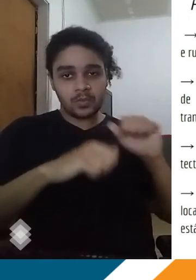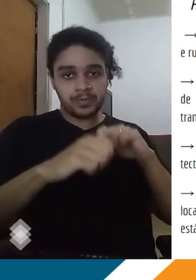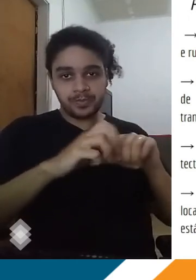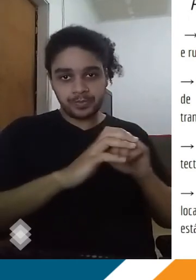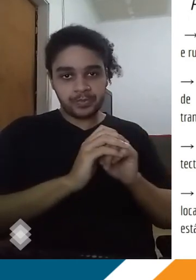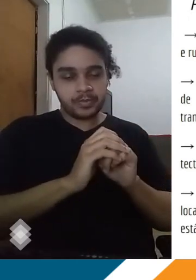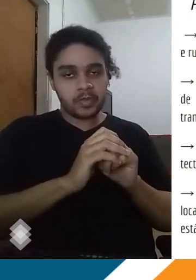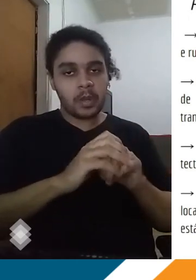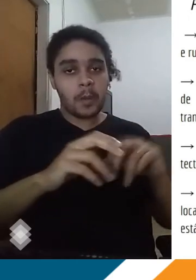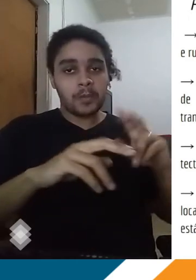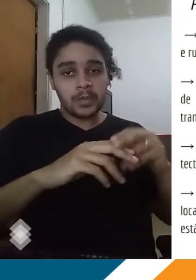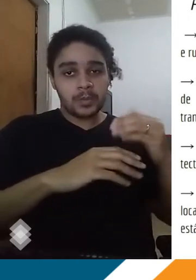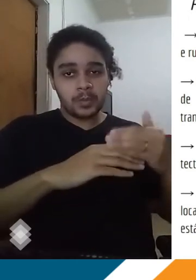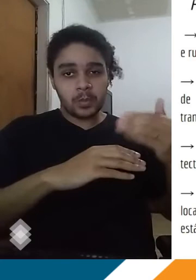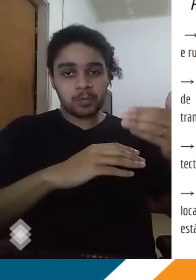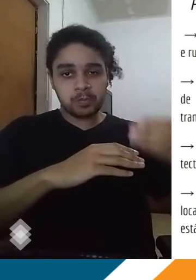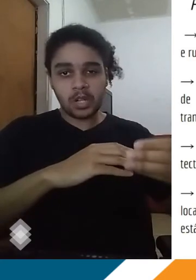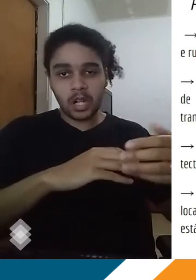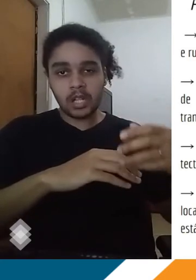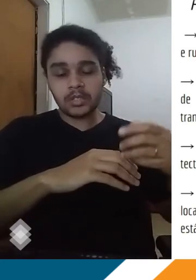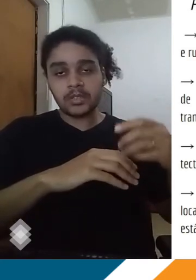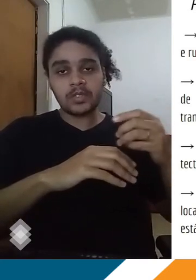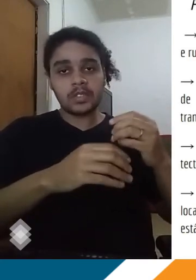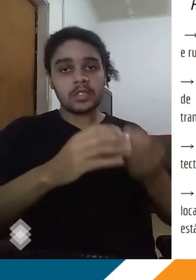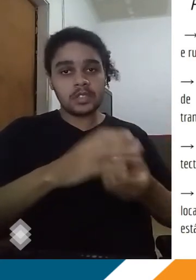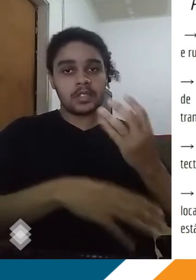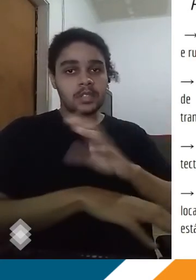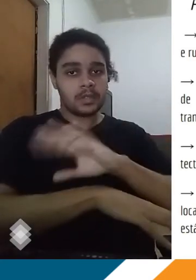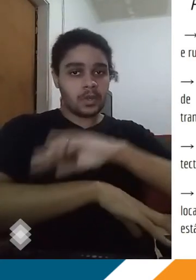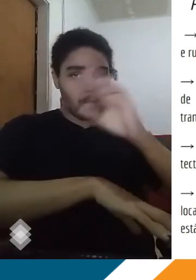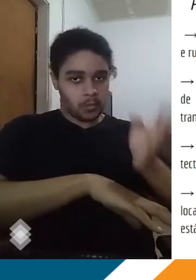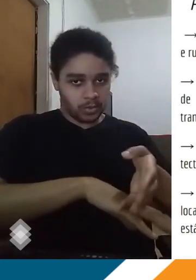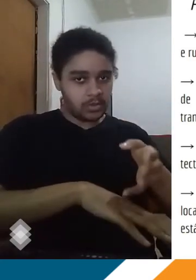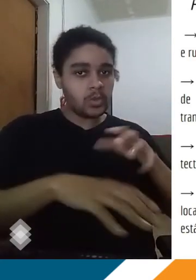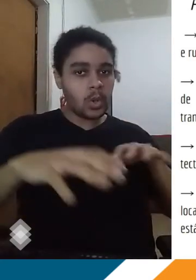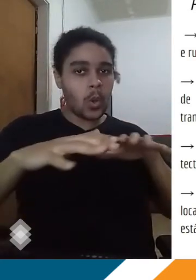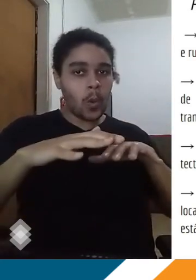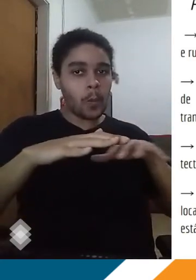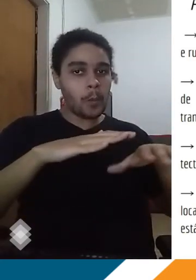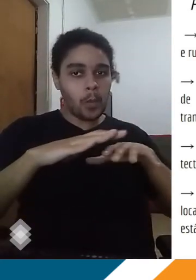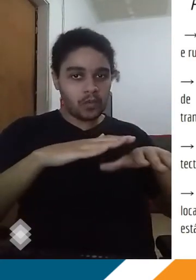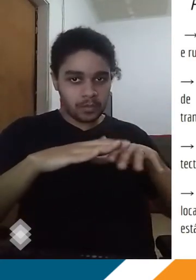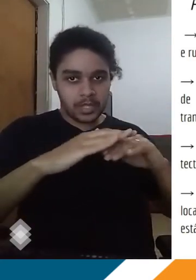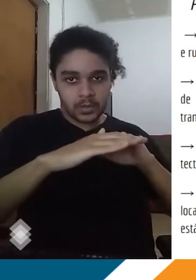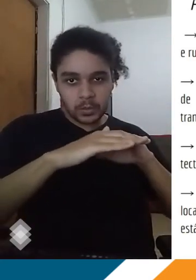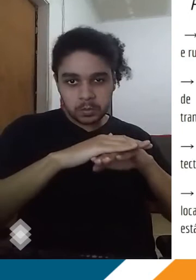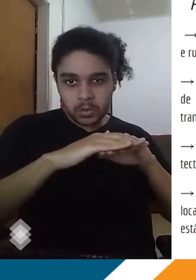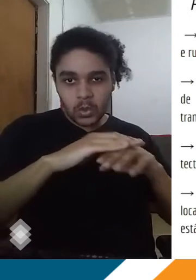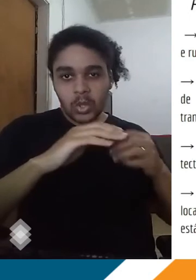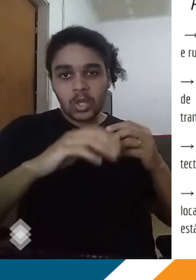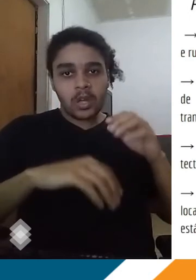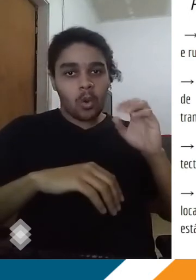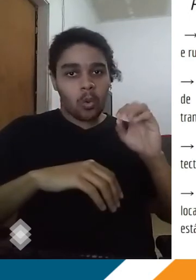movimento transcorrente ou transformante. Portanto, o processo de formação de cadeias montanhosas, através do movimento